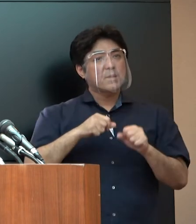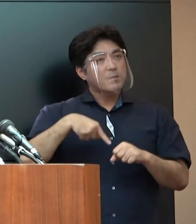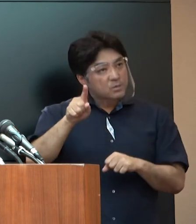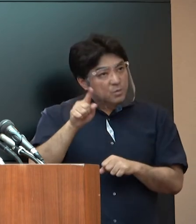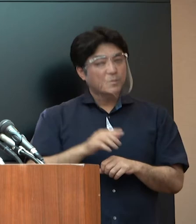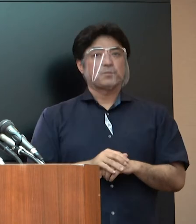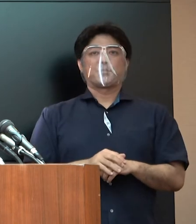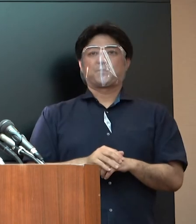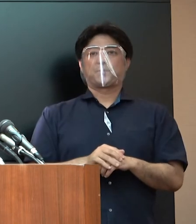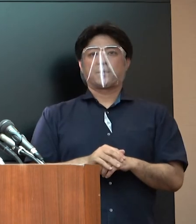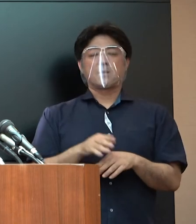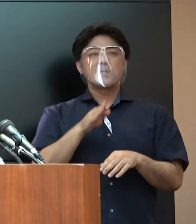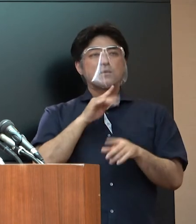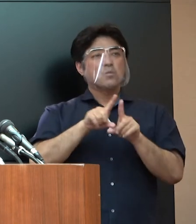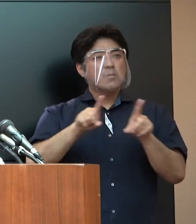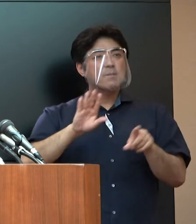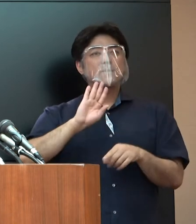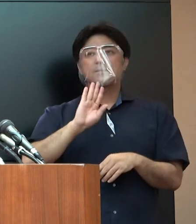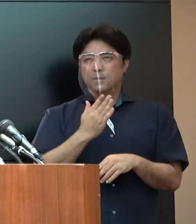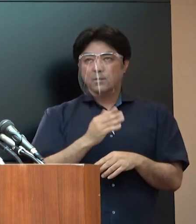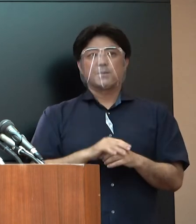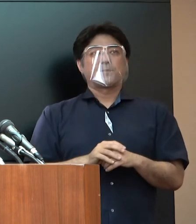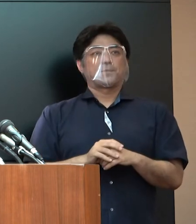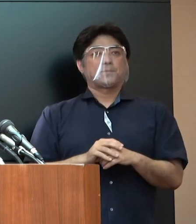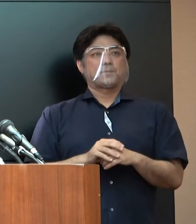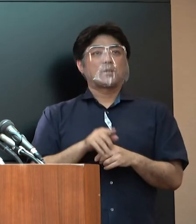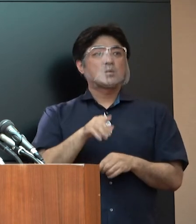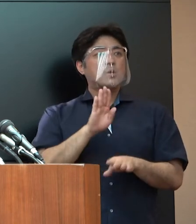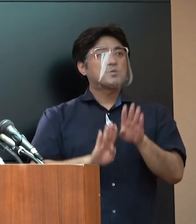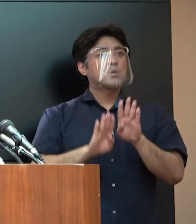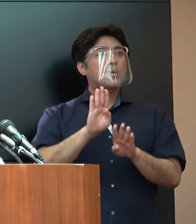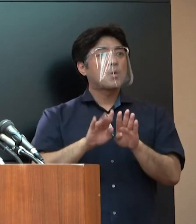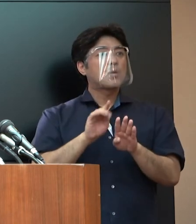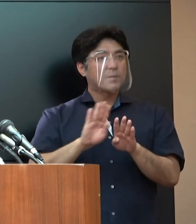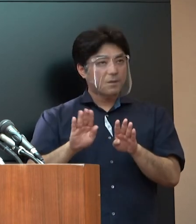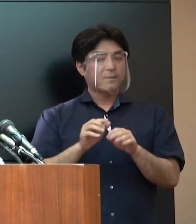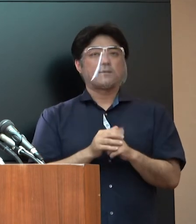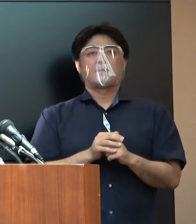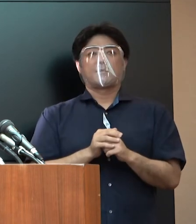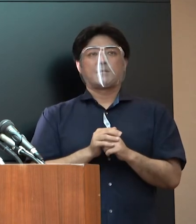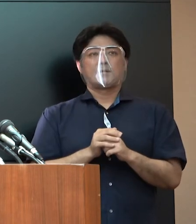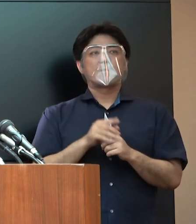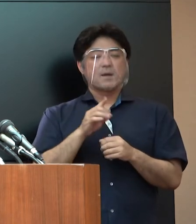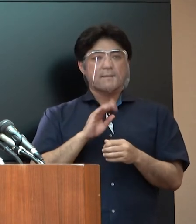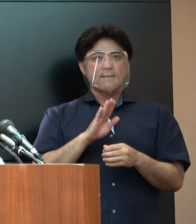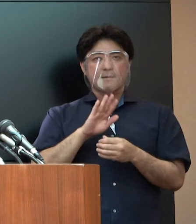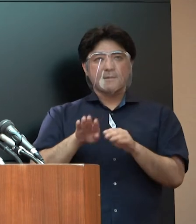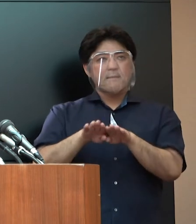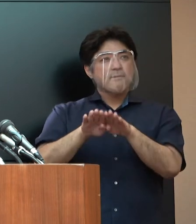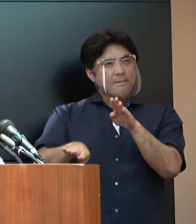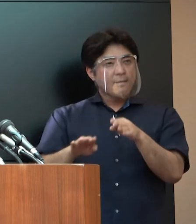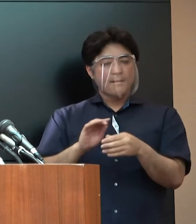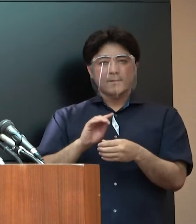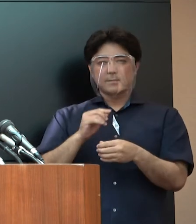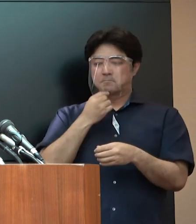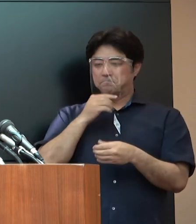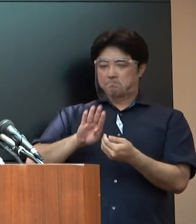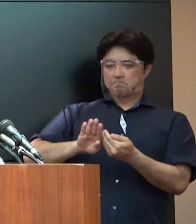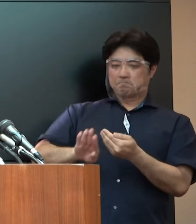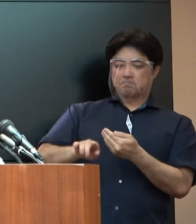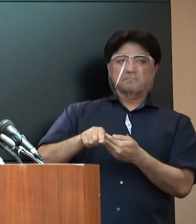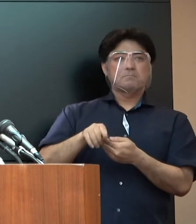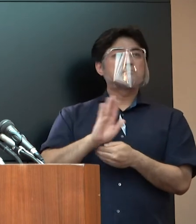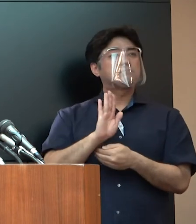う。なお当然のことですが、この状況に伴う、偏見や差別的な取り扱いはなさら